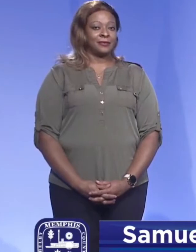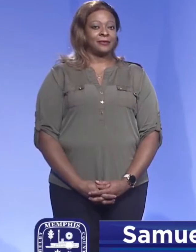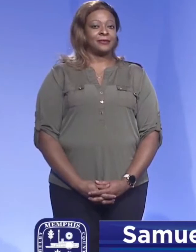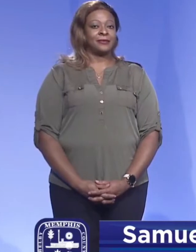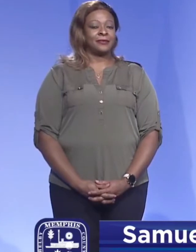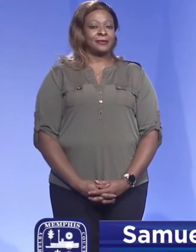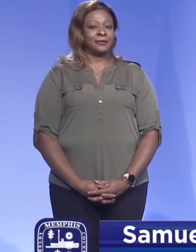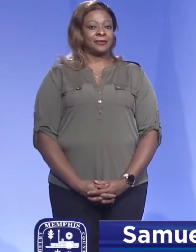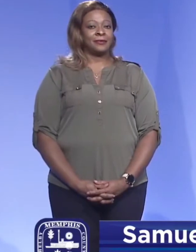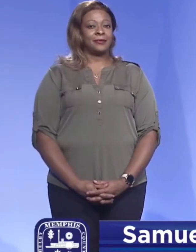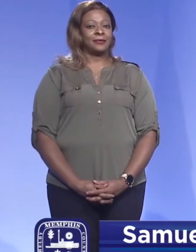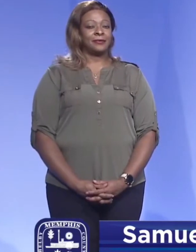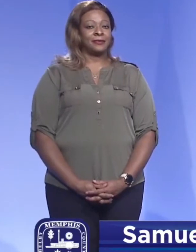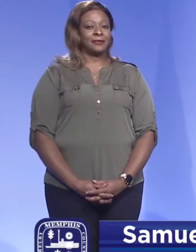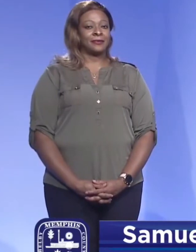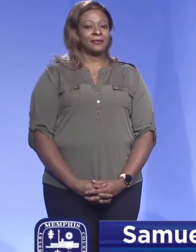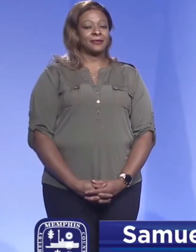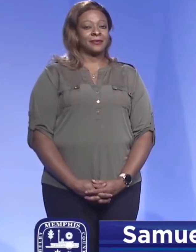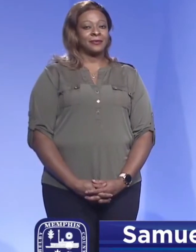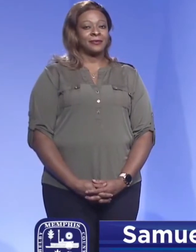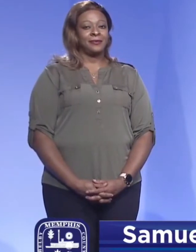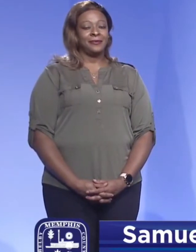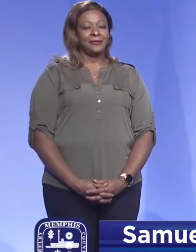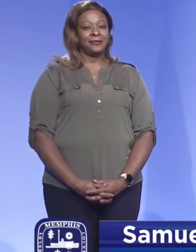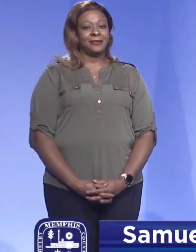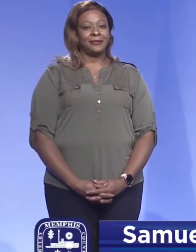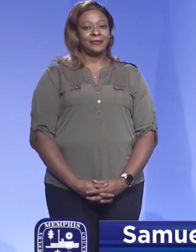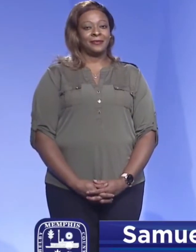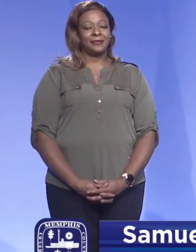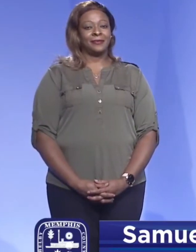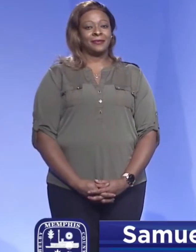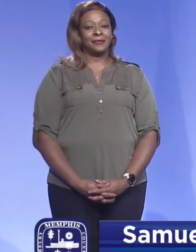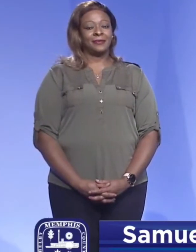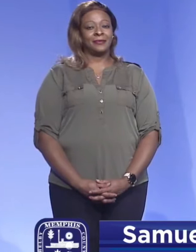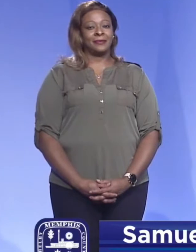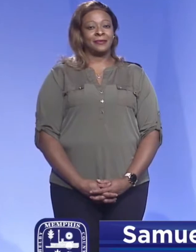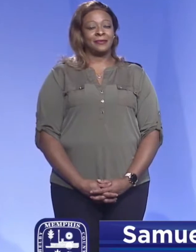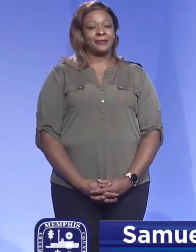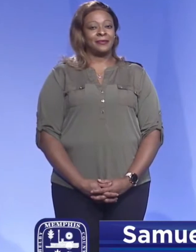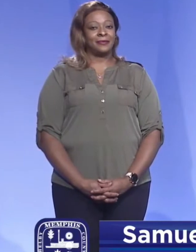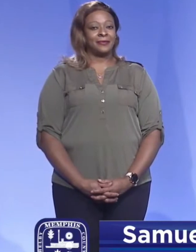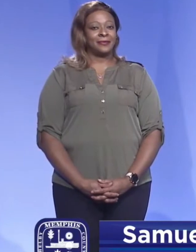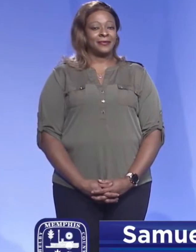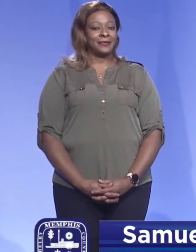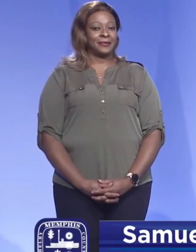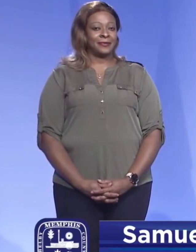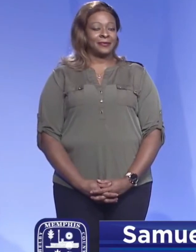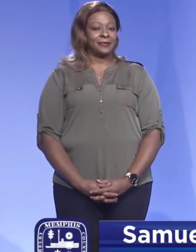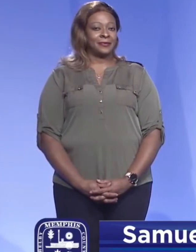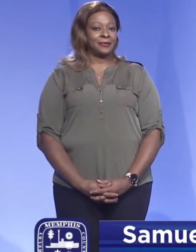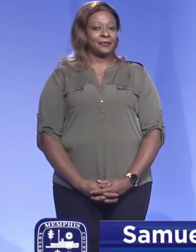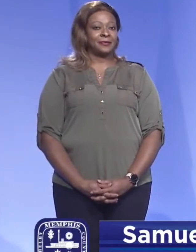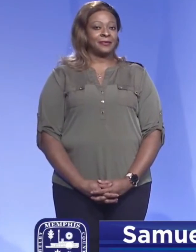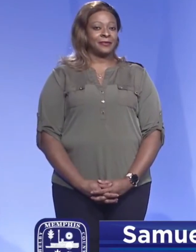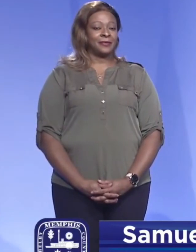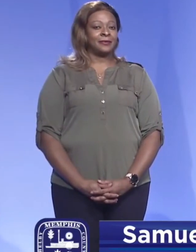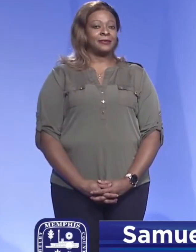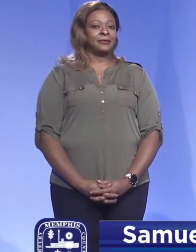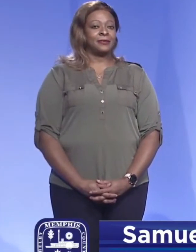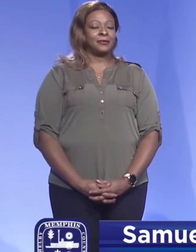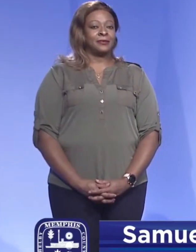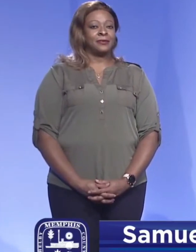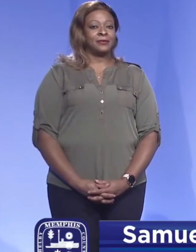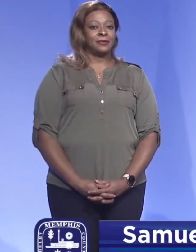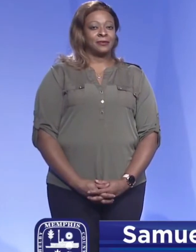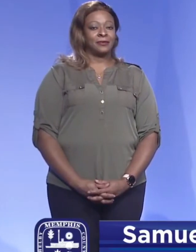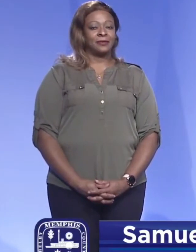pruebas que van a estar dando. También queremos decirle que no se preocupe por el tema de la identidad, no habrá ningún tipo de